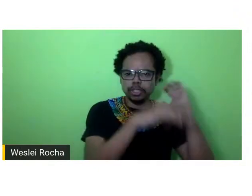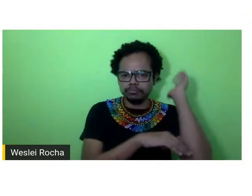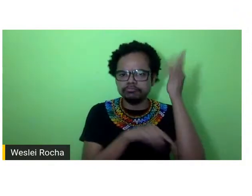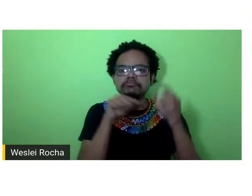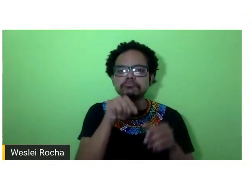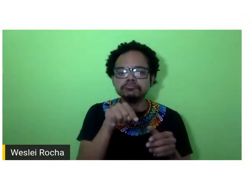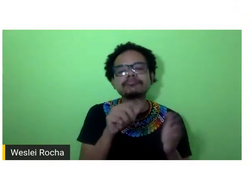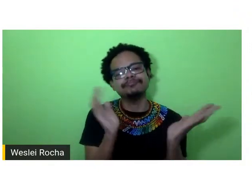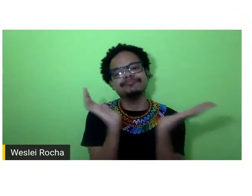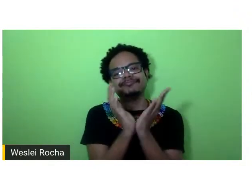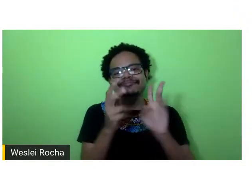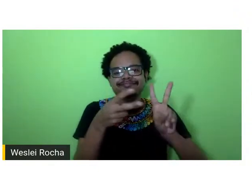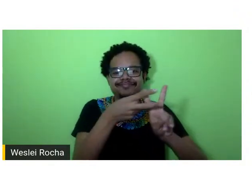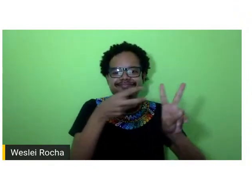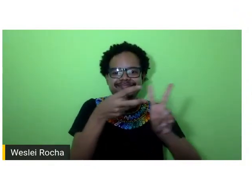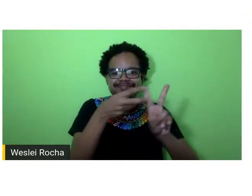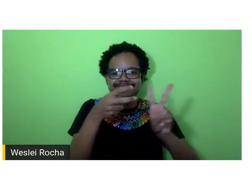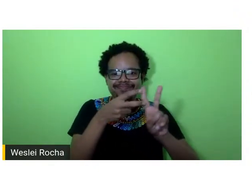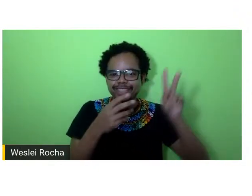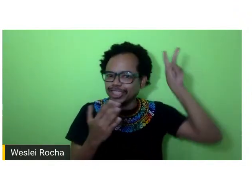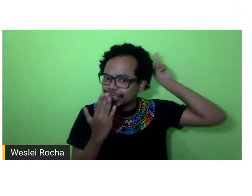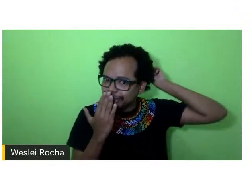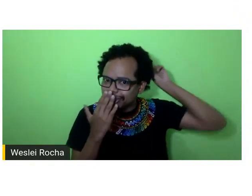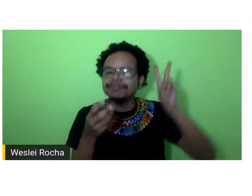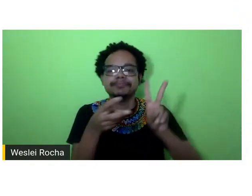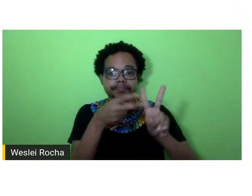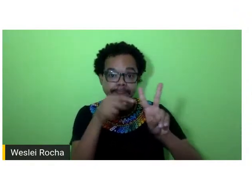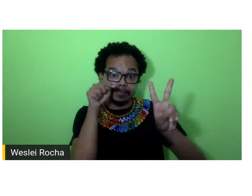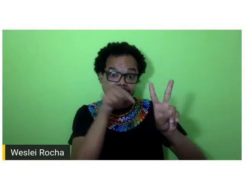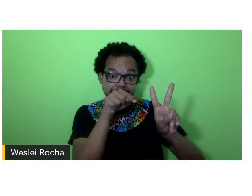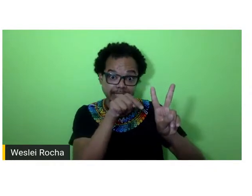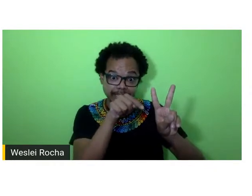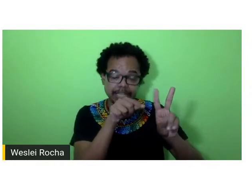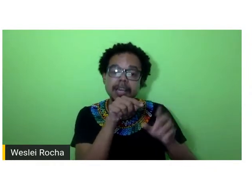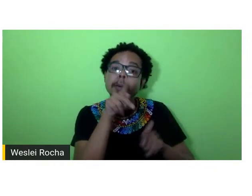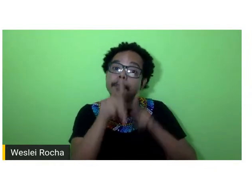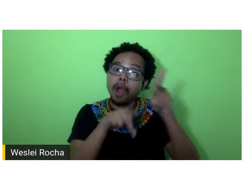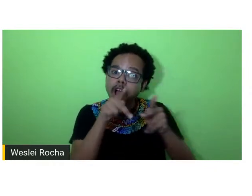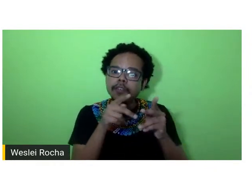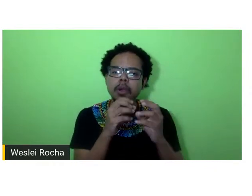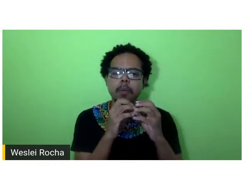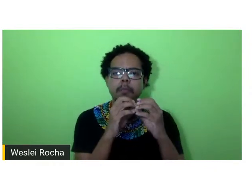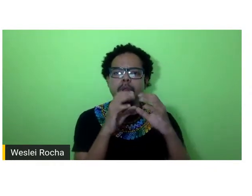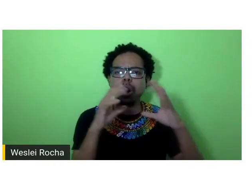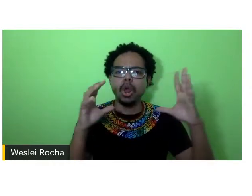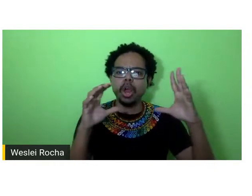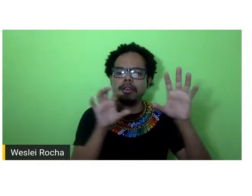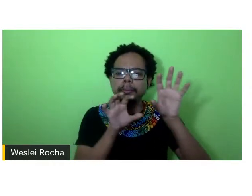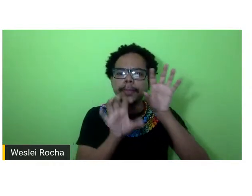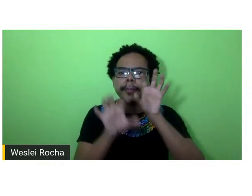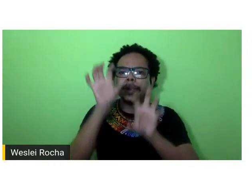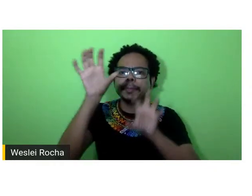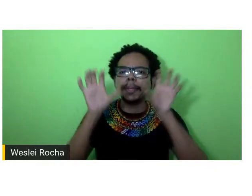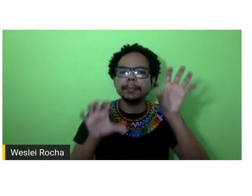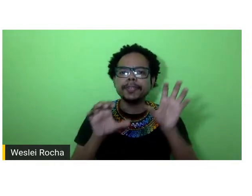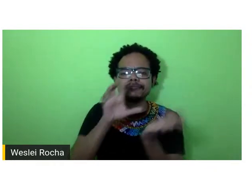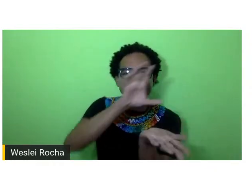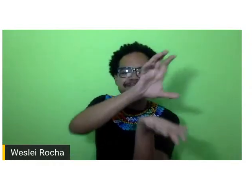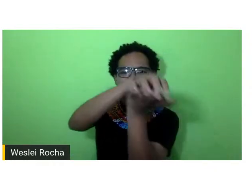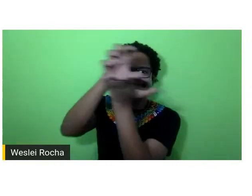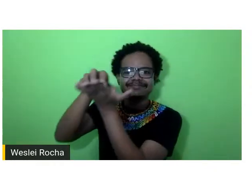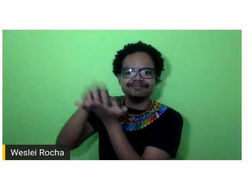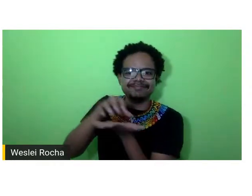é o primeiro corpo estava presente aqui os índios o reta as tribos indígenas